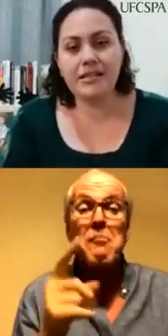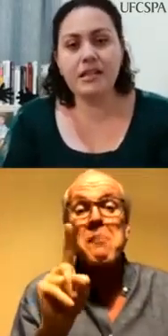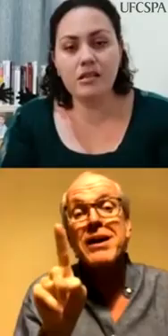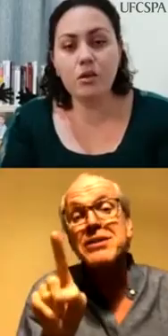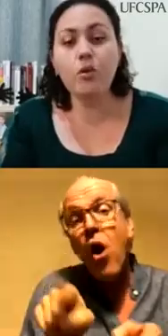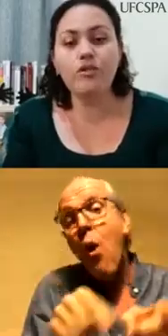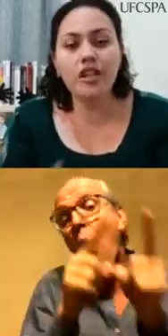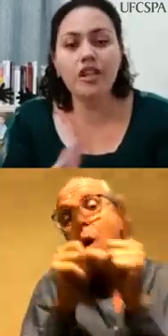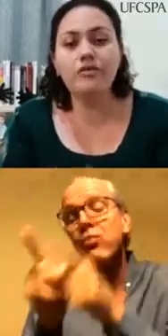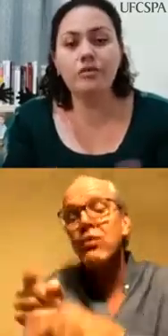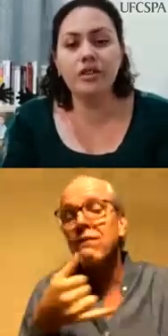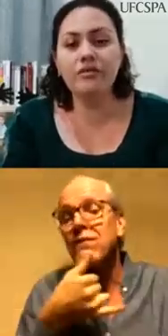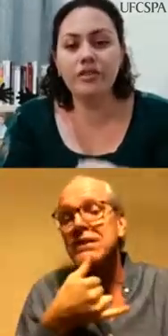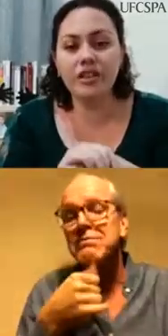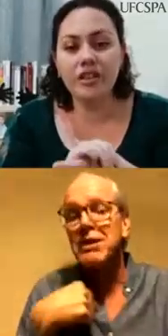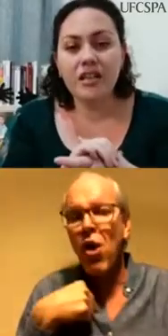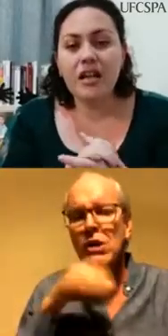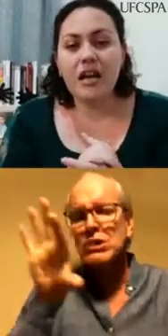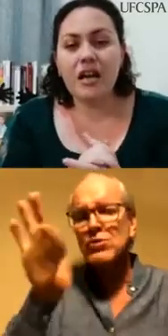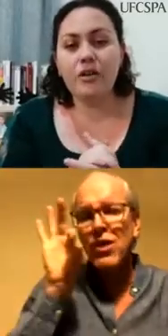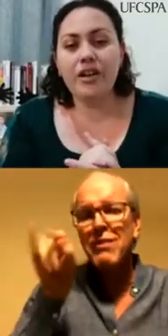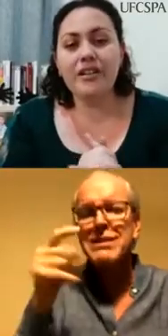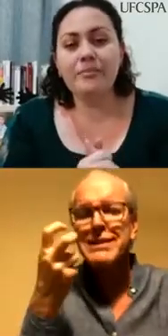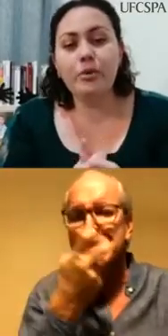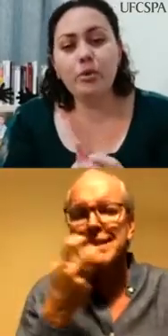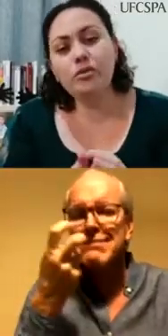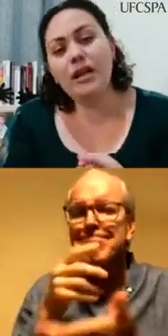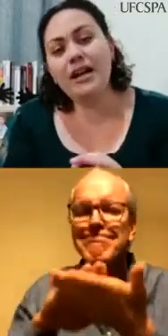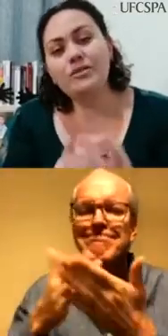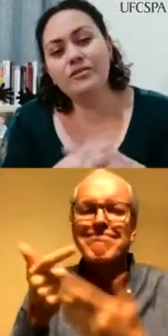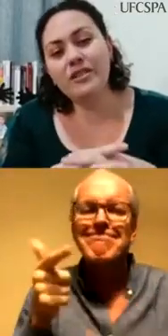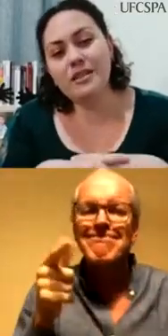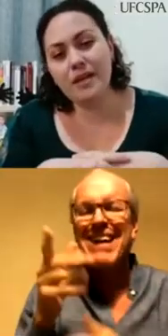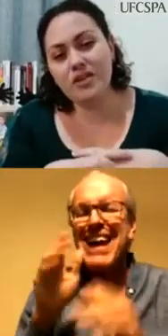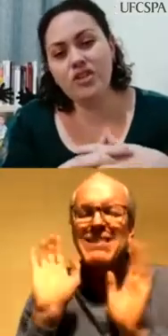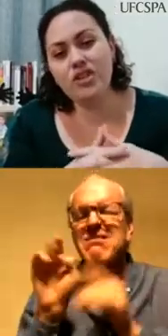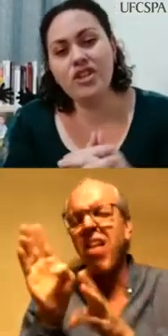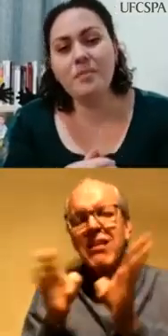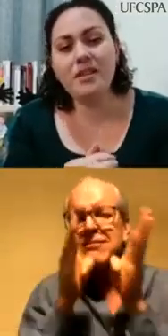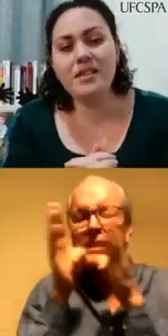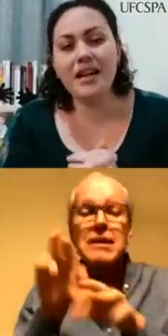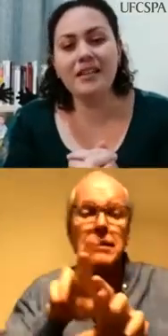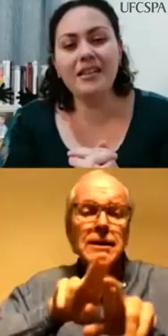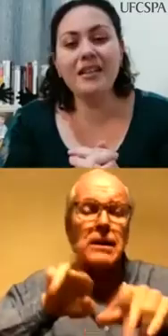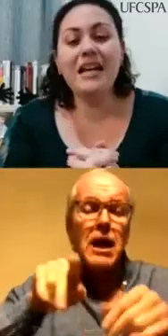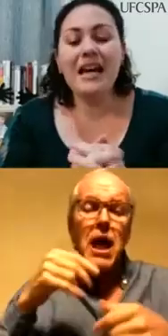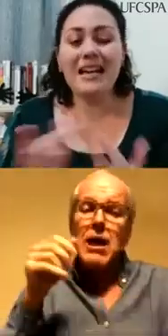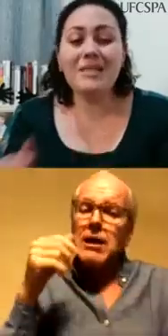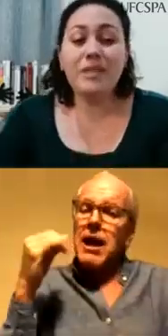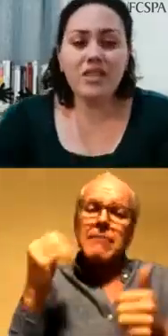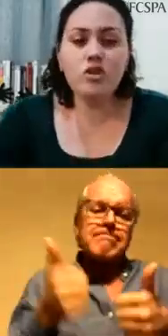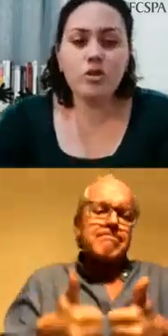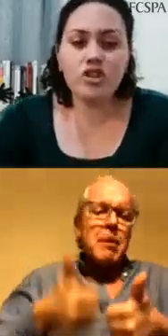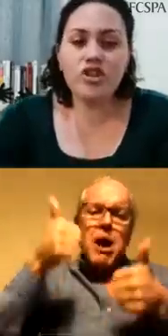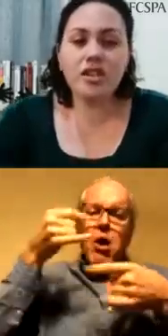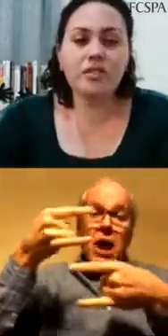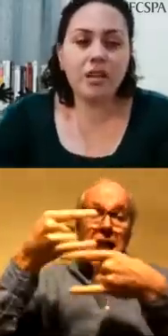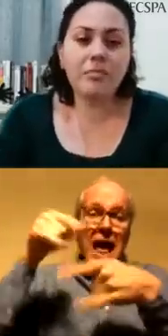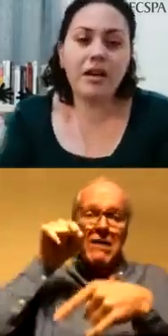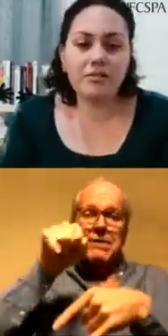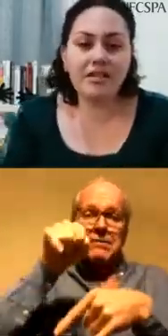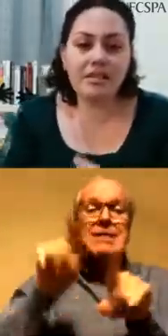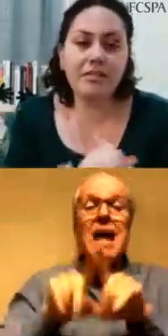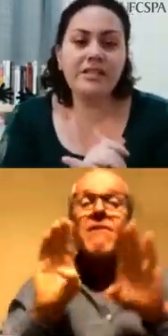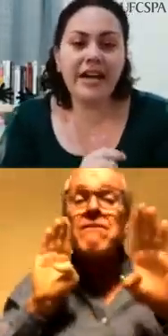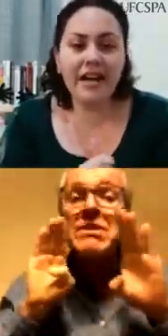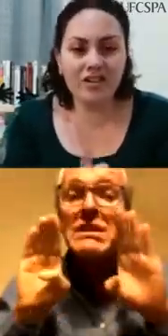né? Esse convívio, enfim. Agora, por outro lado, infelizmente, a gente tem que pensar que a mídia hoje em dia ela não